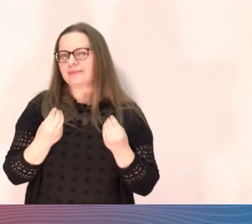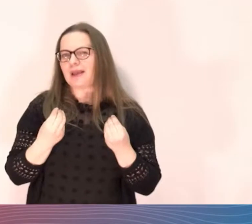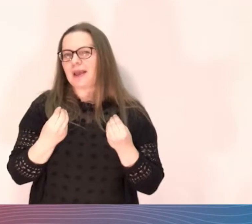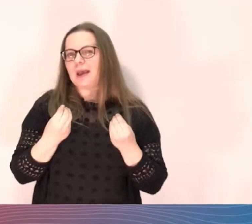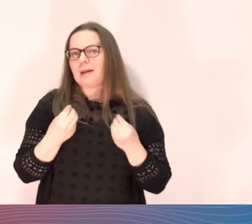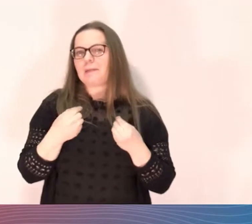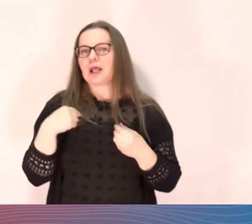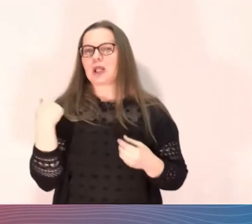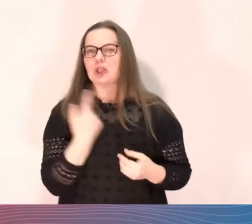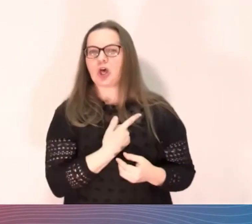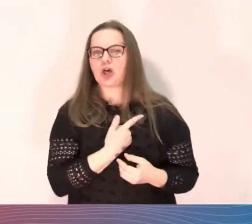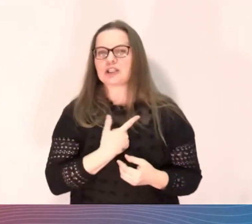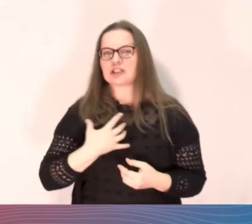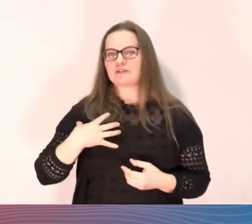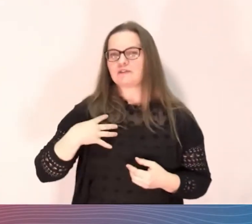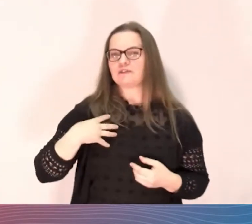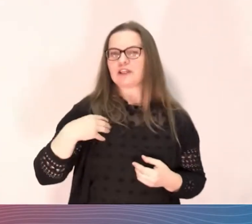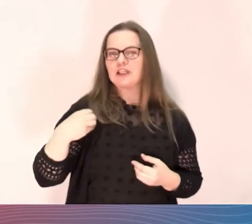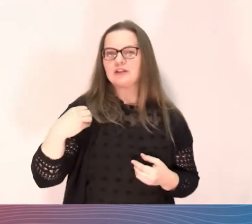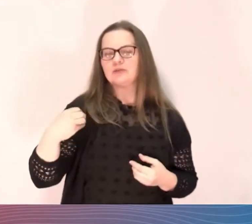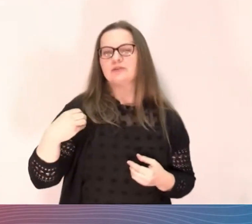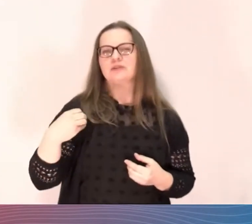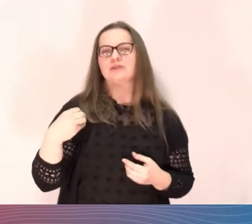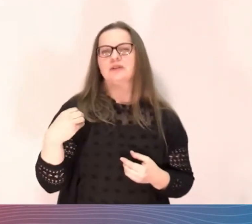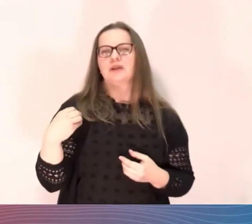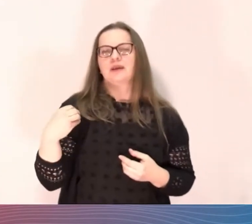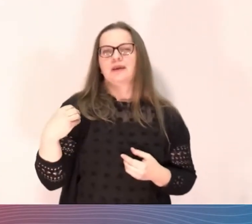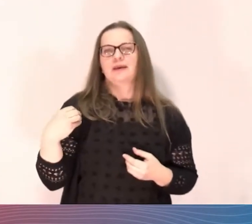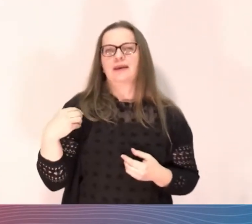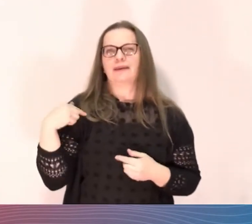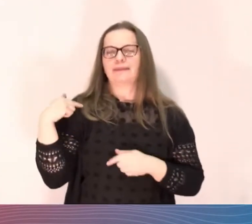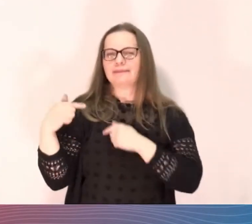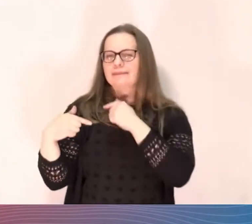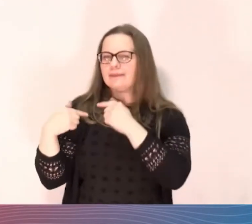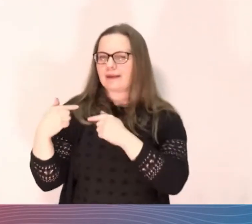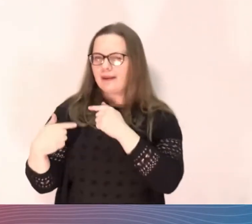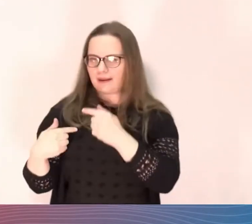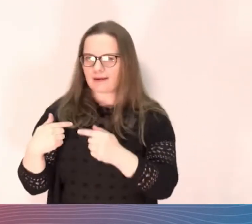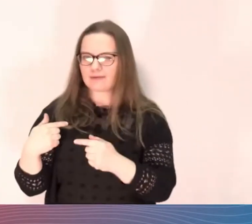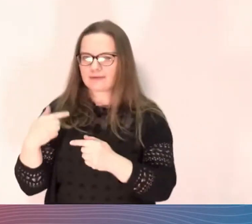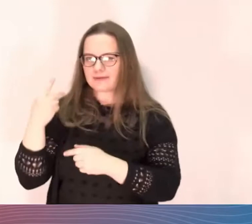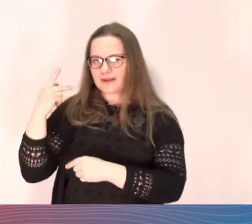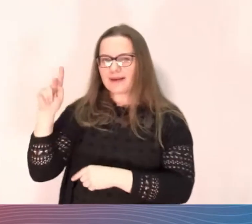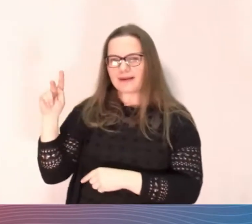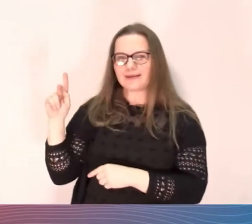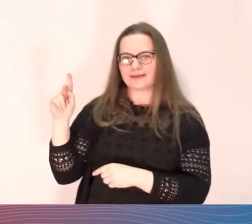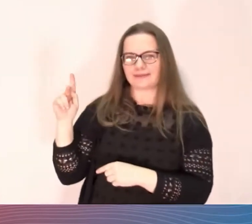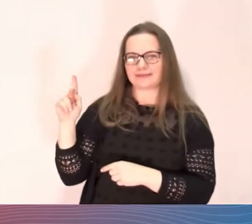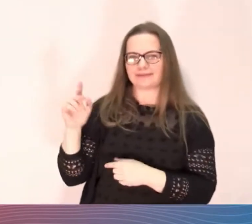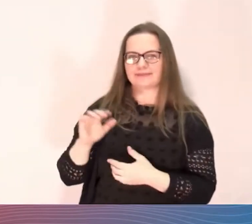filiação. Que é a filiação? Vocês acabaram de cantar o hino.